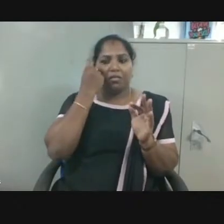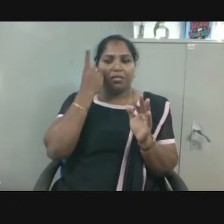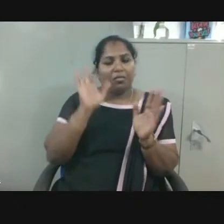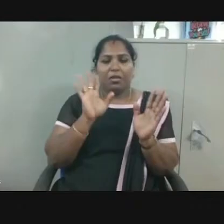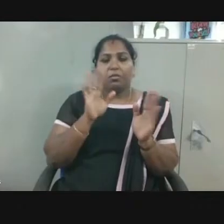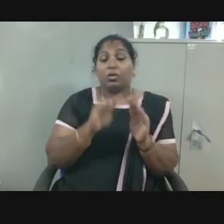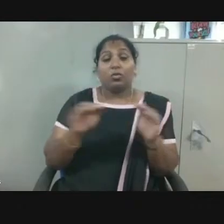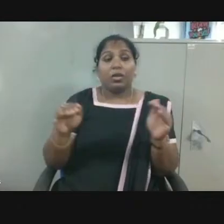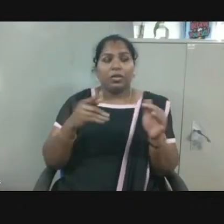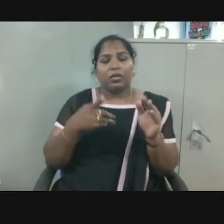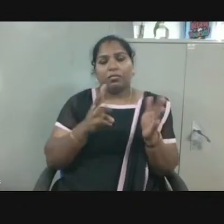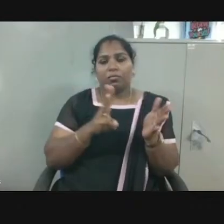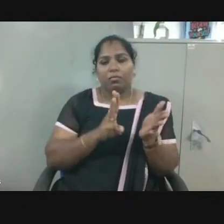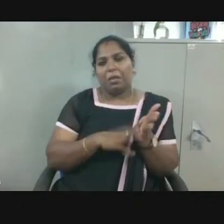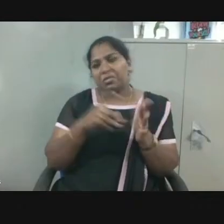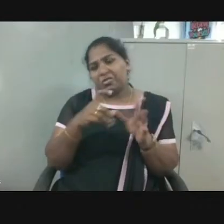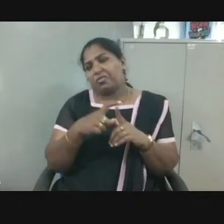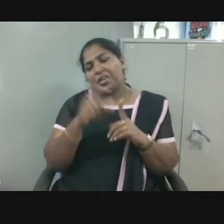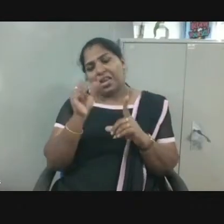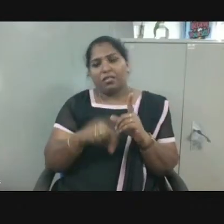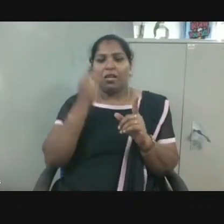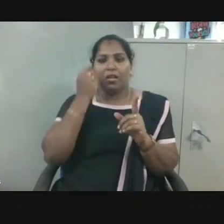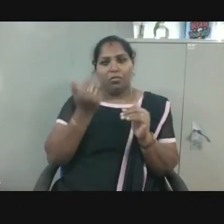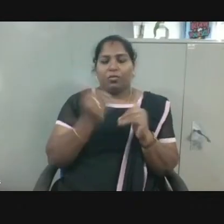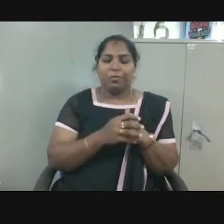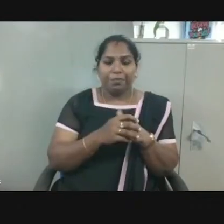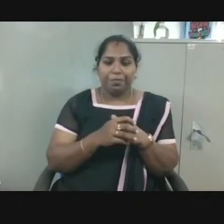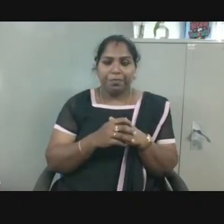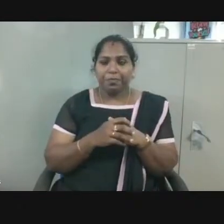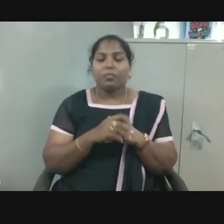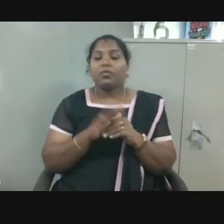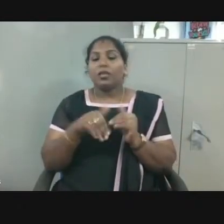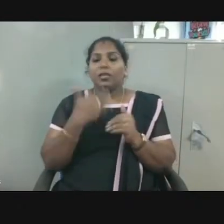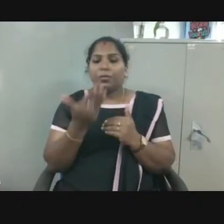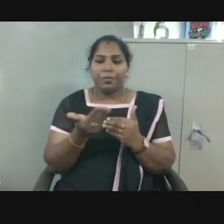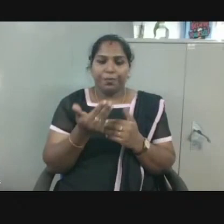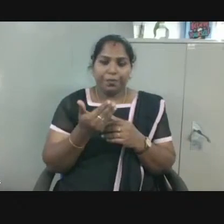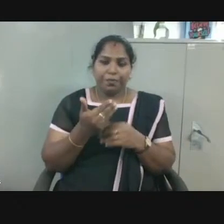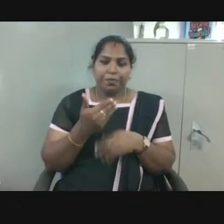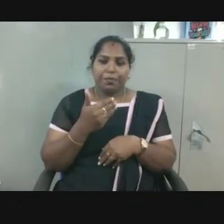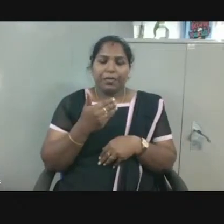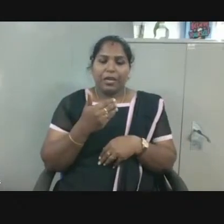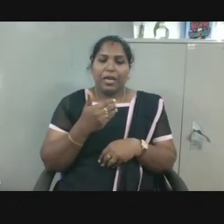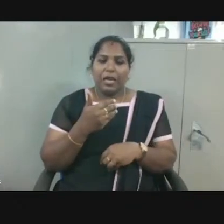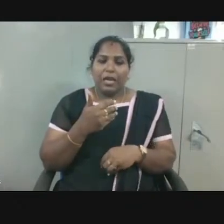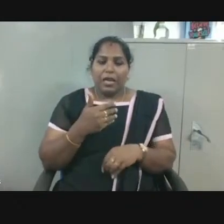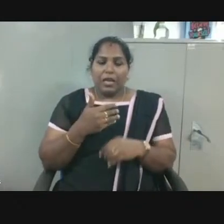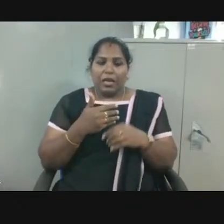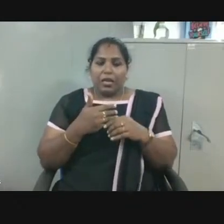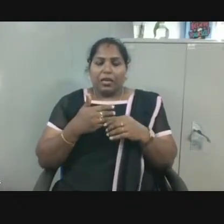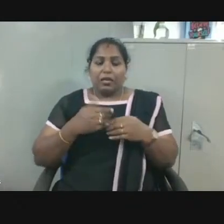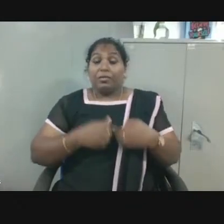വരുന്ന കുട്ടികൾക്ക് നമ്മൾ ഡുഷീൻ മസ്കുലർ ഡിസ്ട്രോഫി ആയിട്ടാണ് എടുക്കുന്നത്. ഇതിന്റെ പുറമേ നമുക്ക് കരളിന്റെ എൻസൈമുകളുണ്ട്, AST ALT,